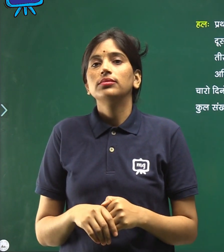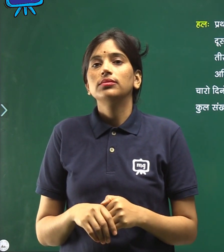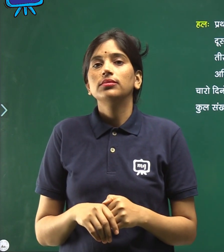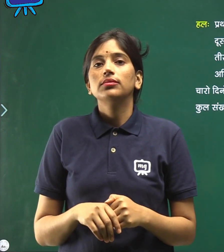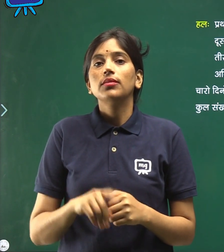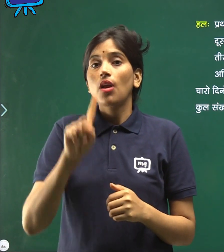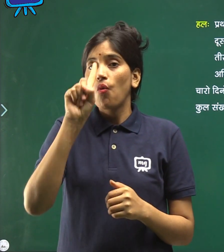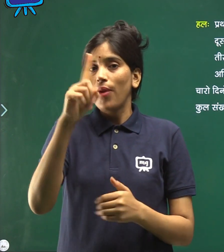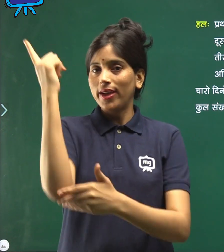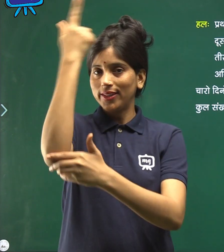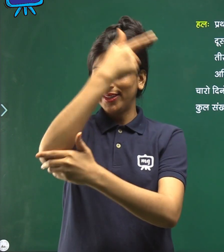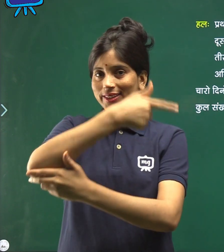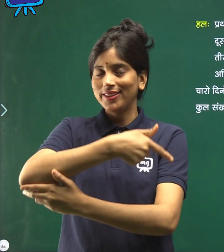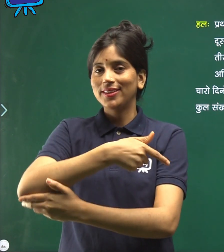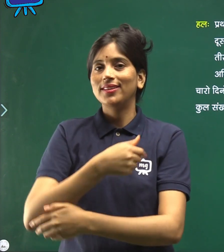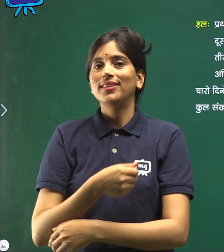पहले दिन